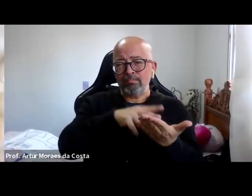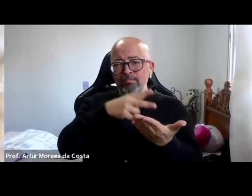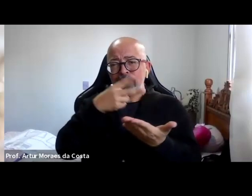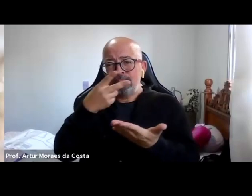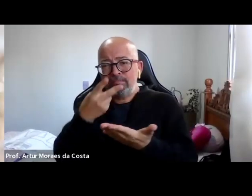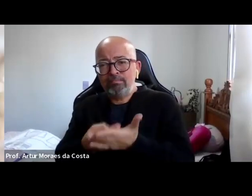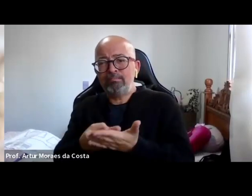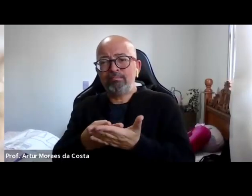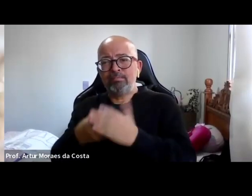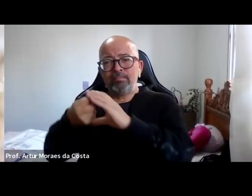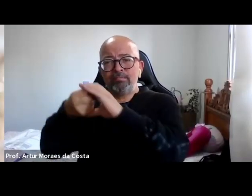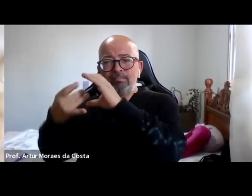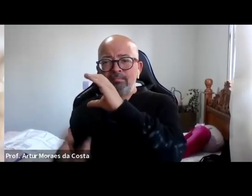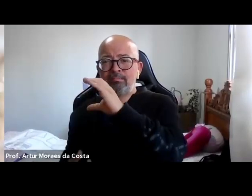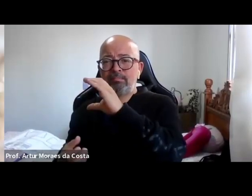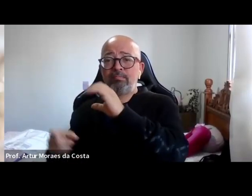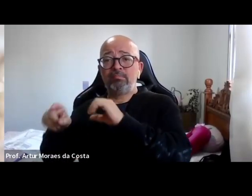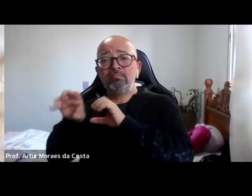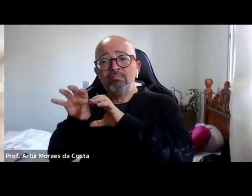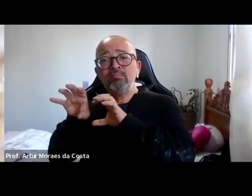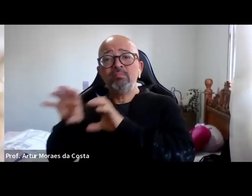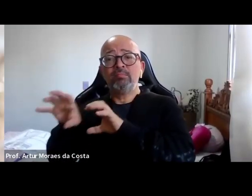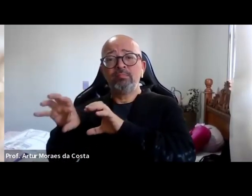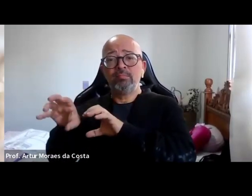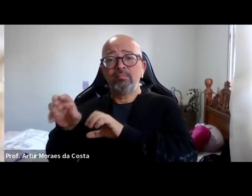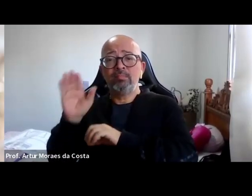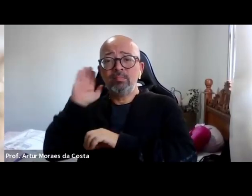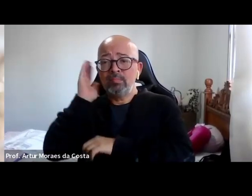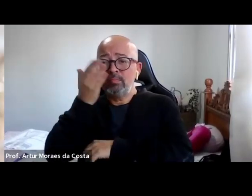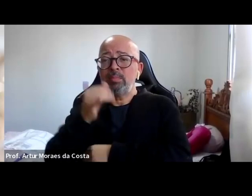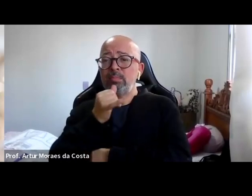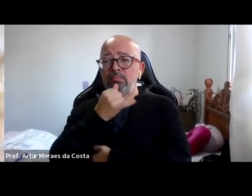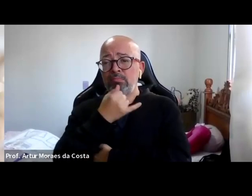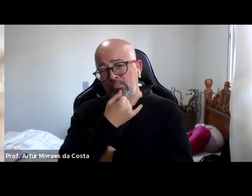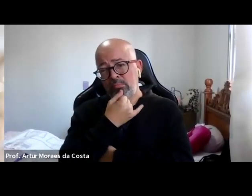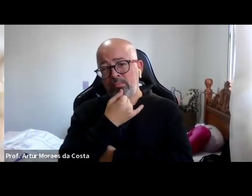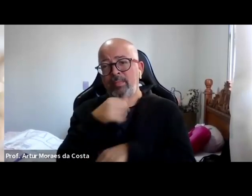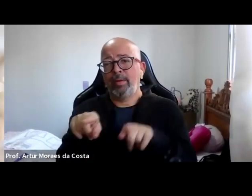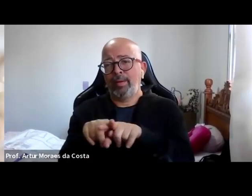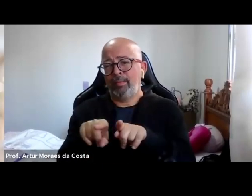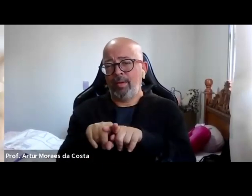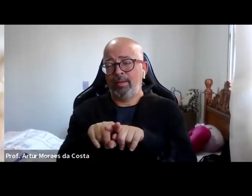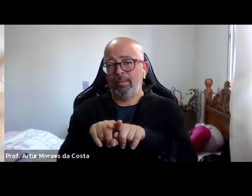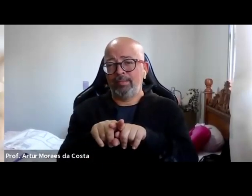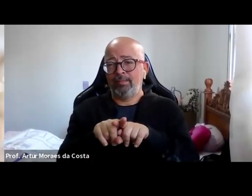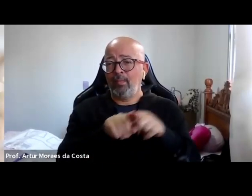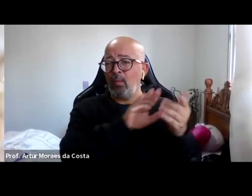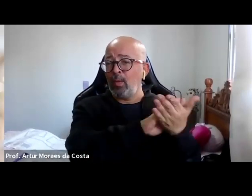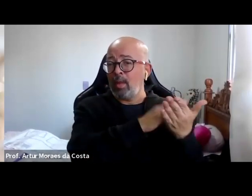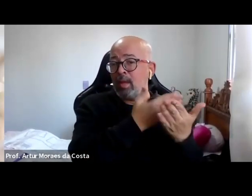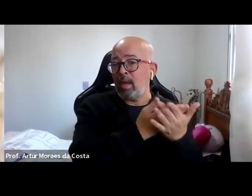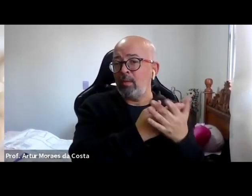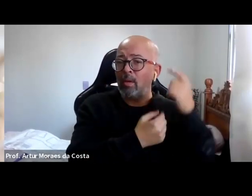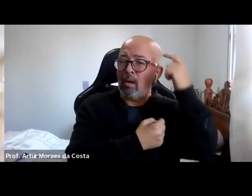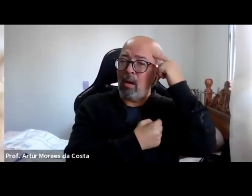frente a cosas que que que mueven el alma entonces hay que buscar como un equilibrio que permita saber